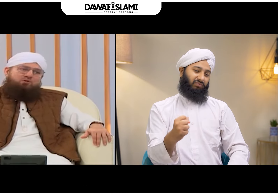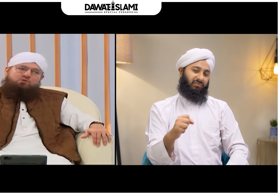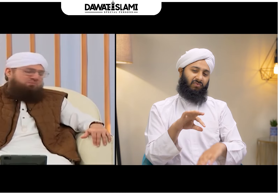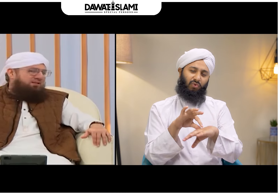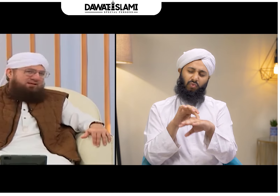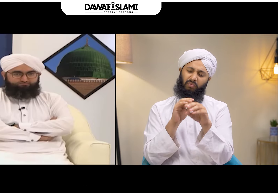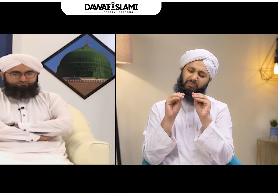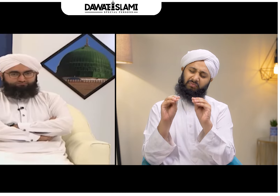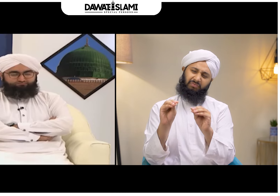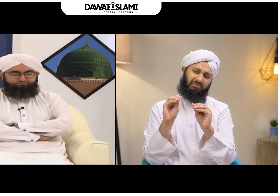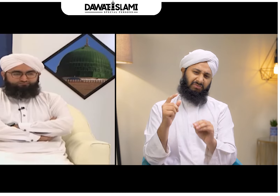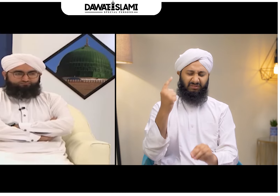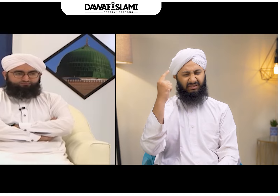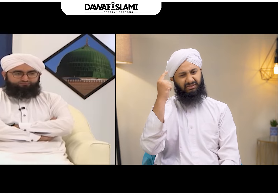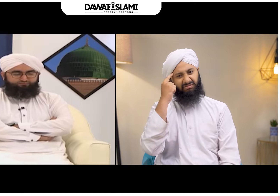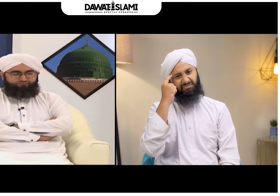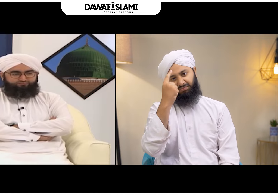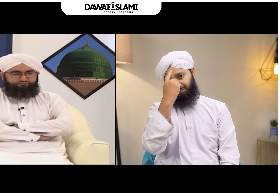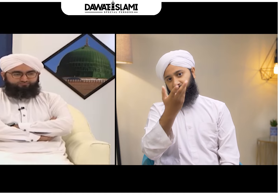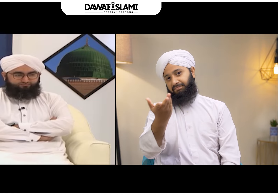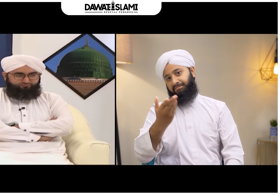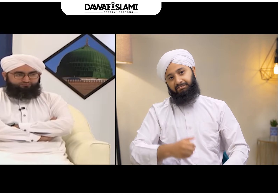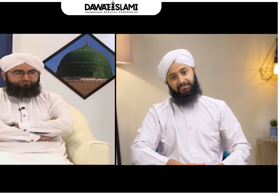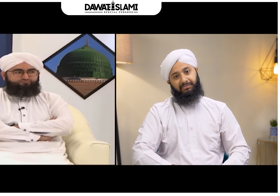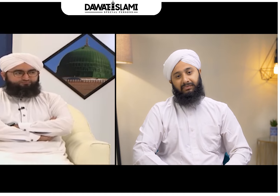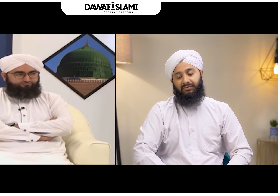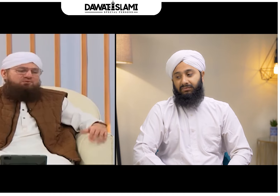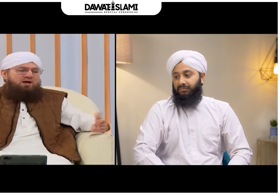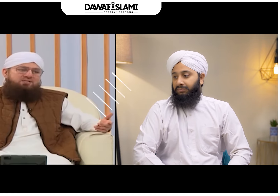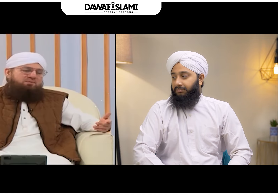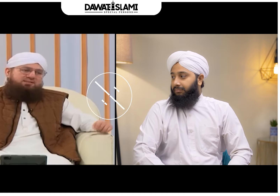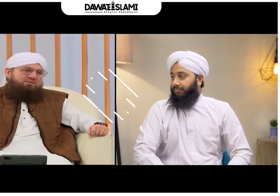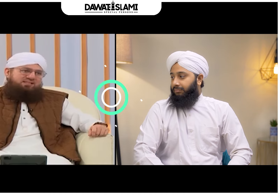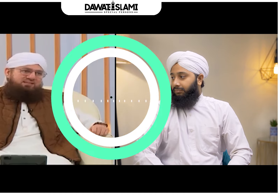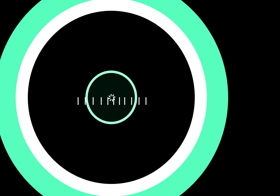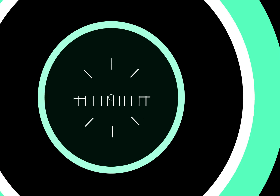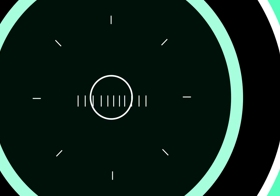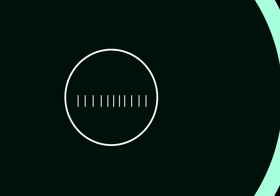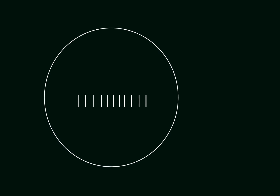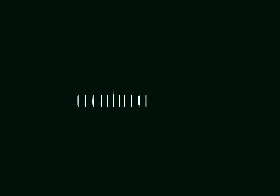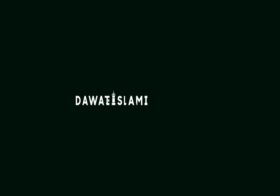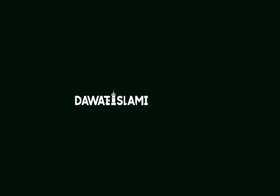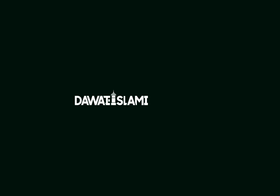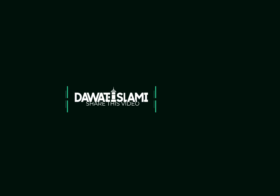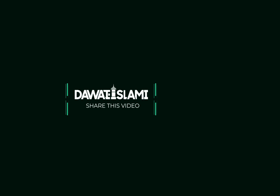لوگوں کا تو جذبہ تھا کہ یار کسی طرح لوگوں کی مدد ہو جائے. سبحان اللہ. تو کاش یہ بات سمجھ آ جائے.